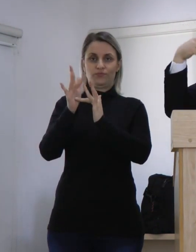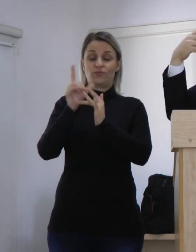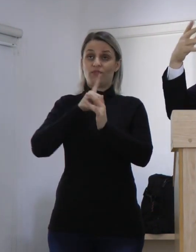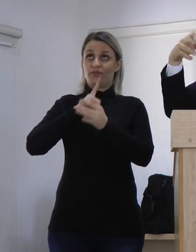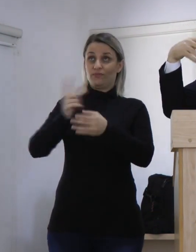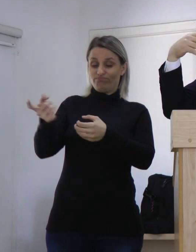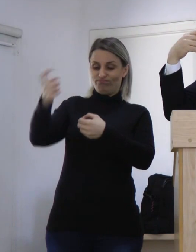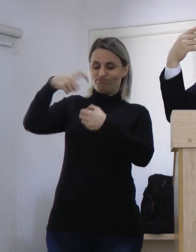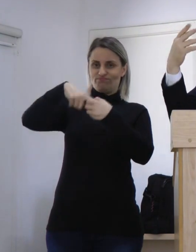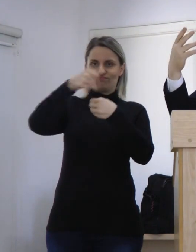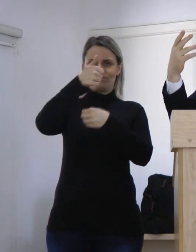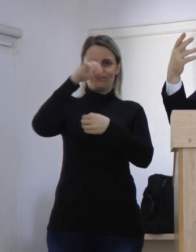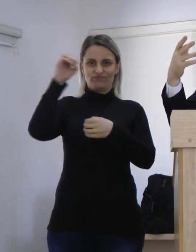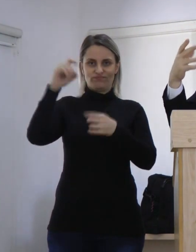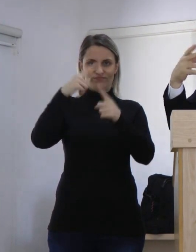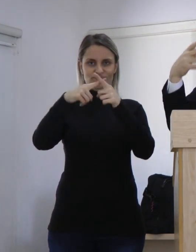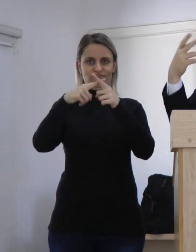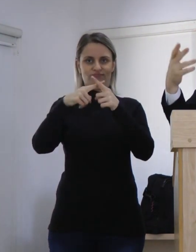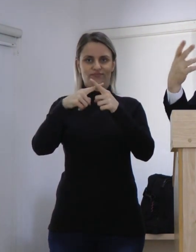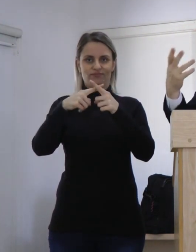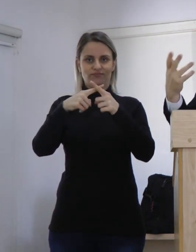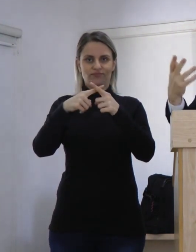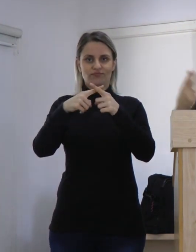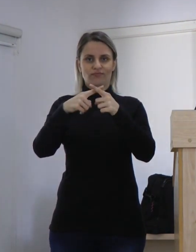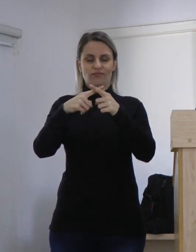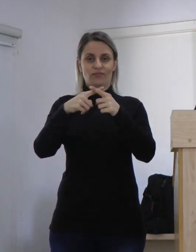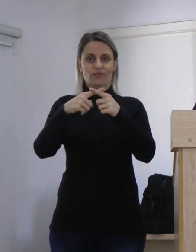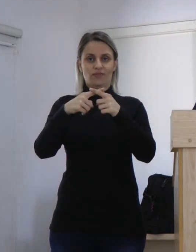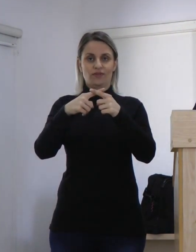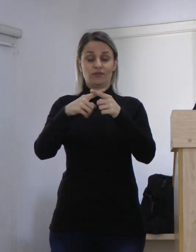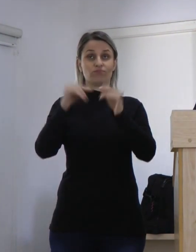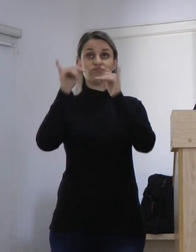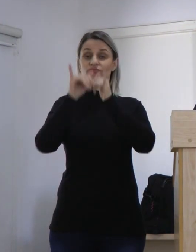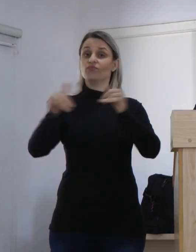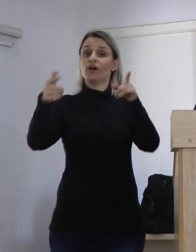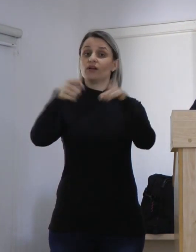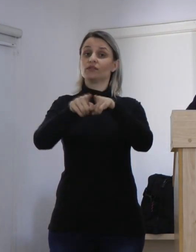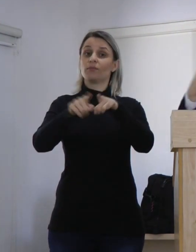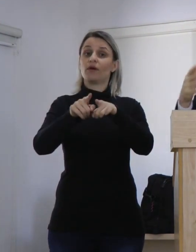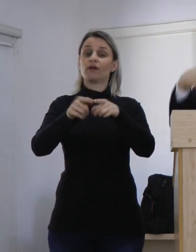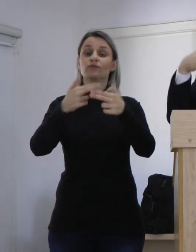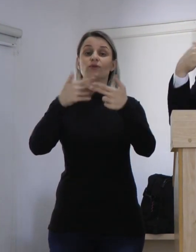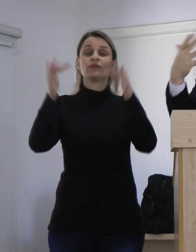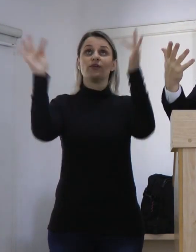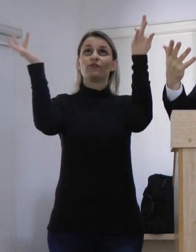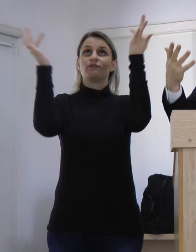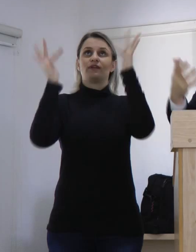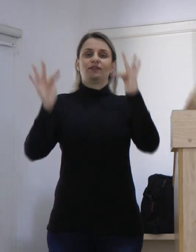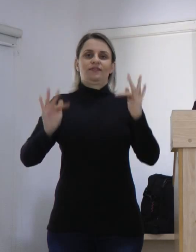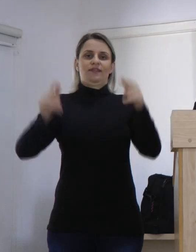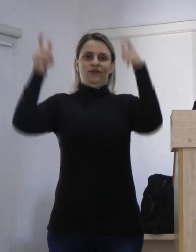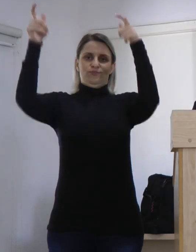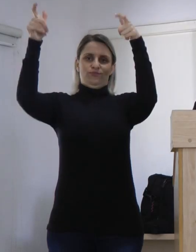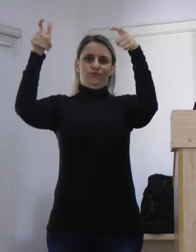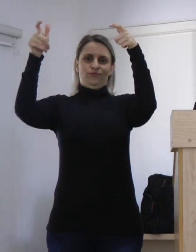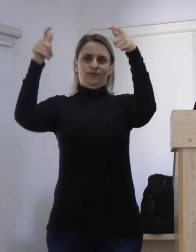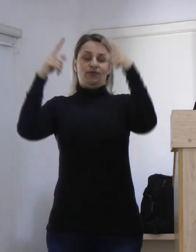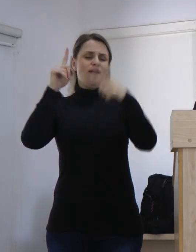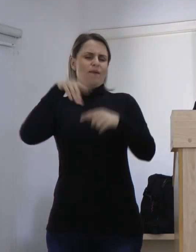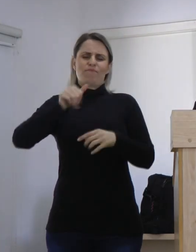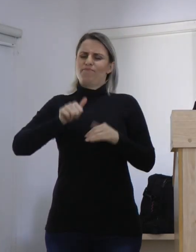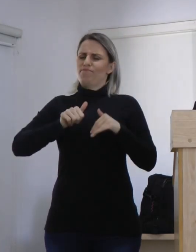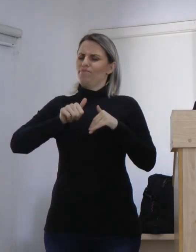das alegrias, do galardão, das recompensas que nos aguardam no mundo espiritual, da felicidade que é muito maior do que a gente conhece.